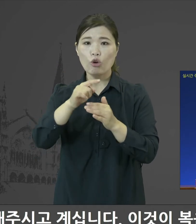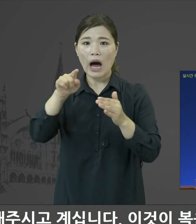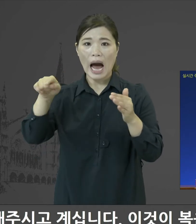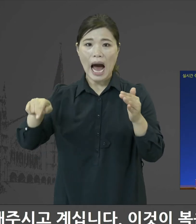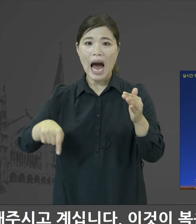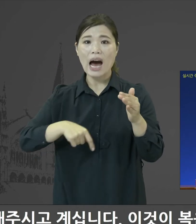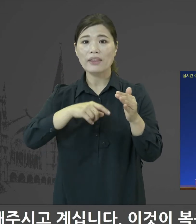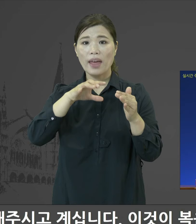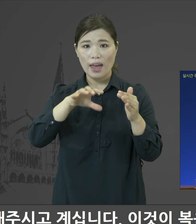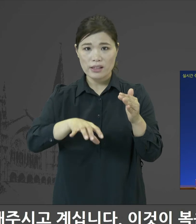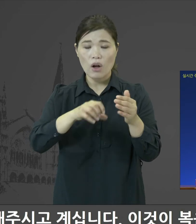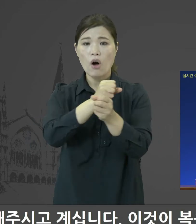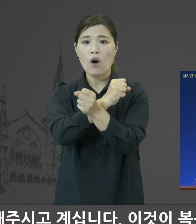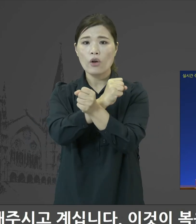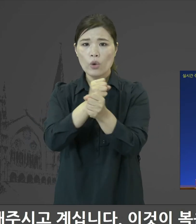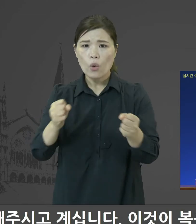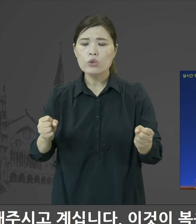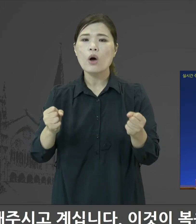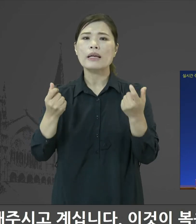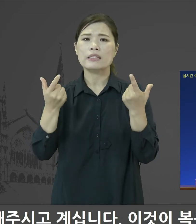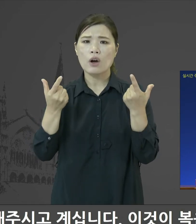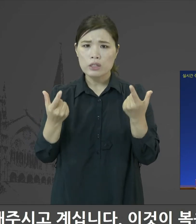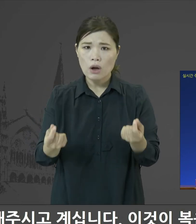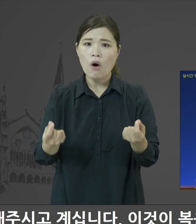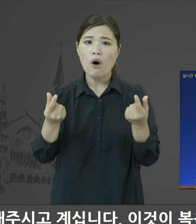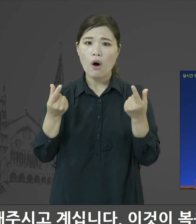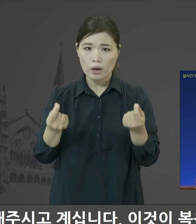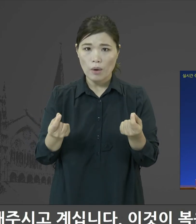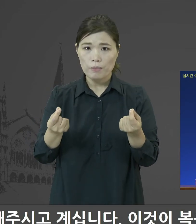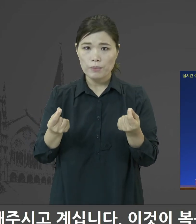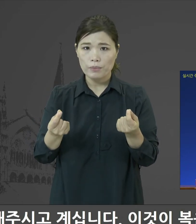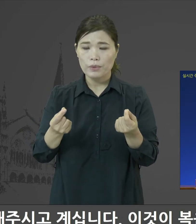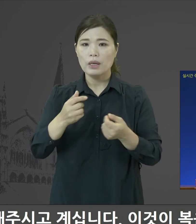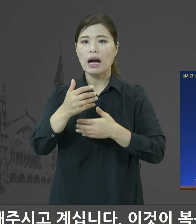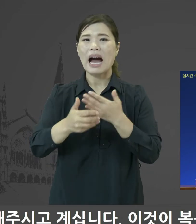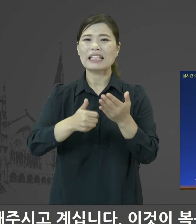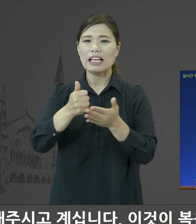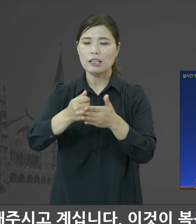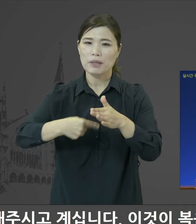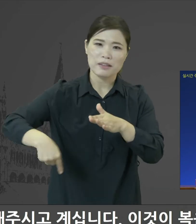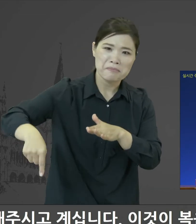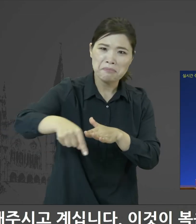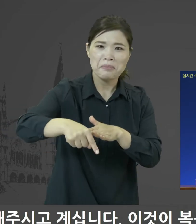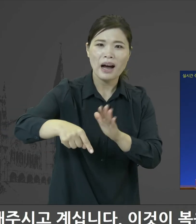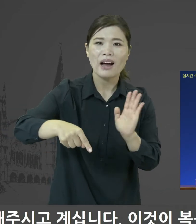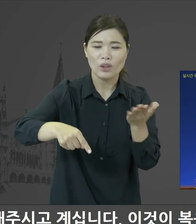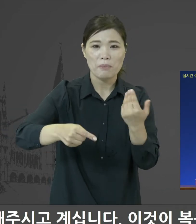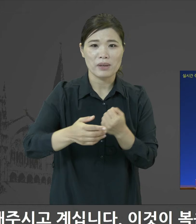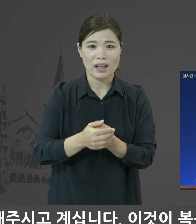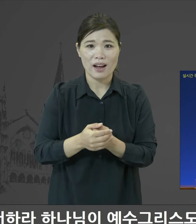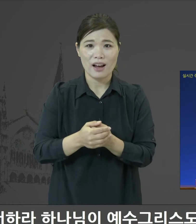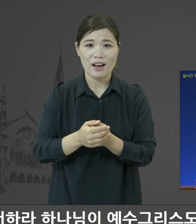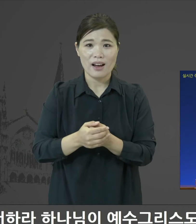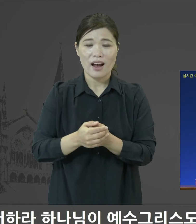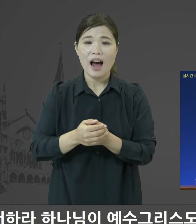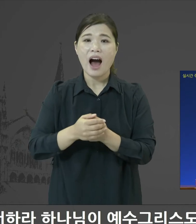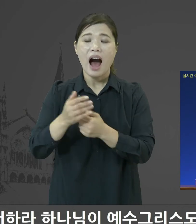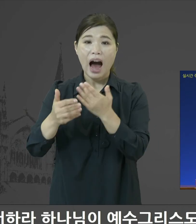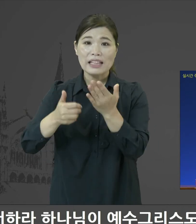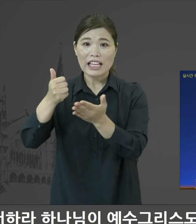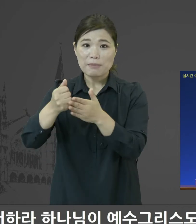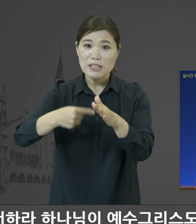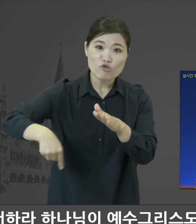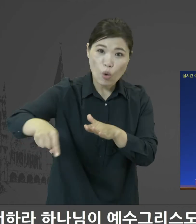안에서 용서하신 것 같이. 하나님이 주동자인 겁니다. 근데 그것을 시행하신 분이 그리스도 예수이신